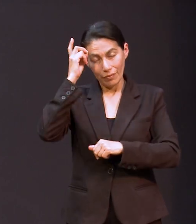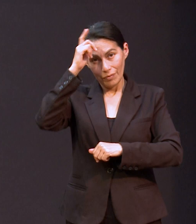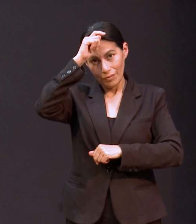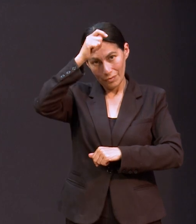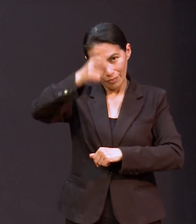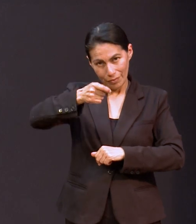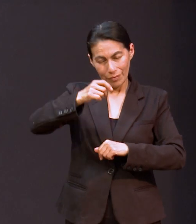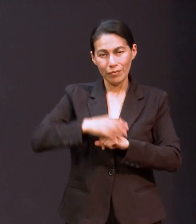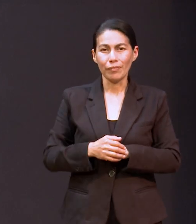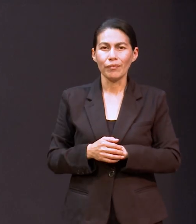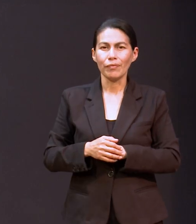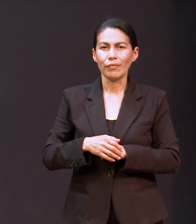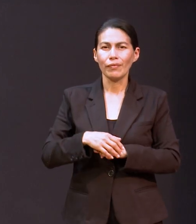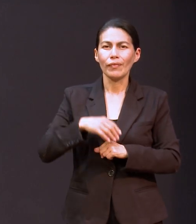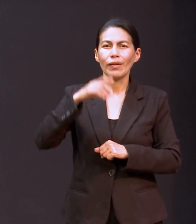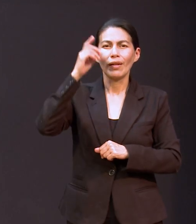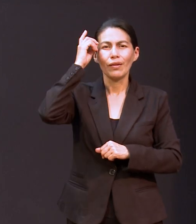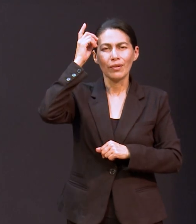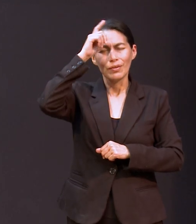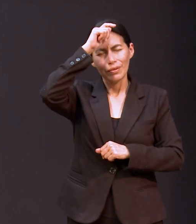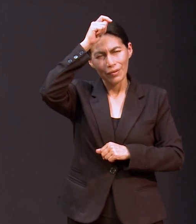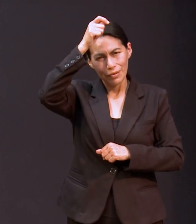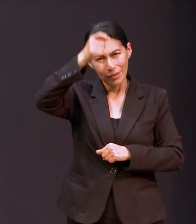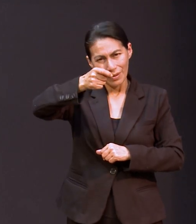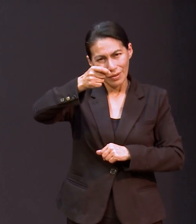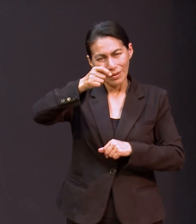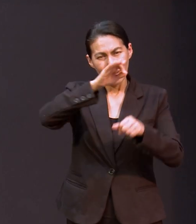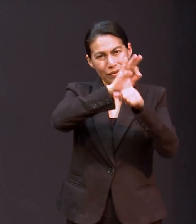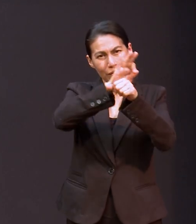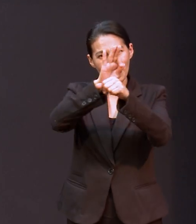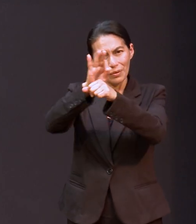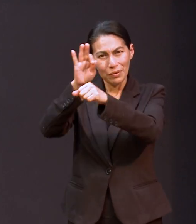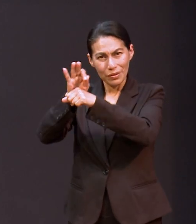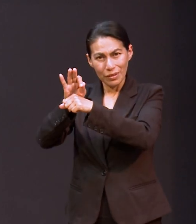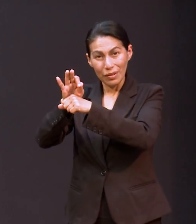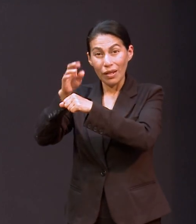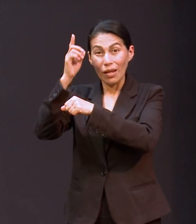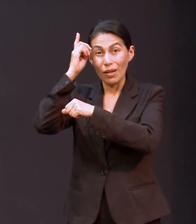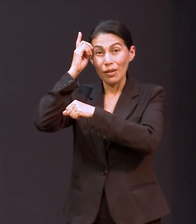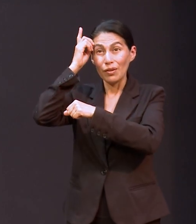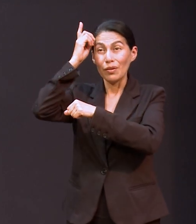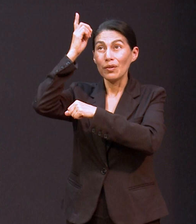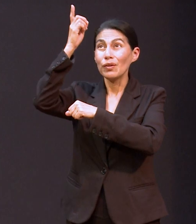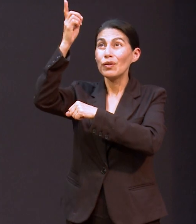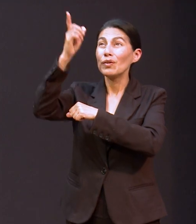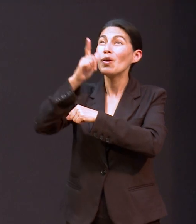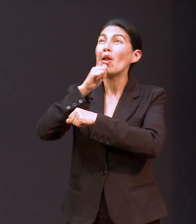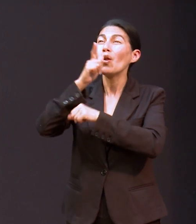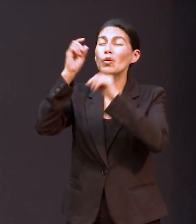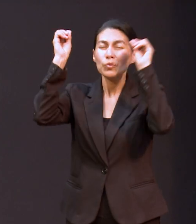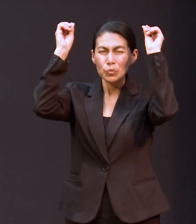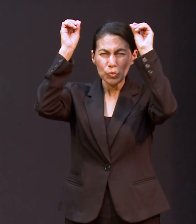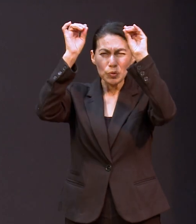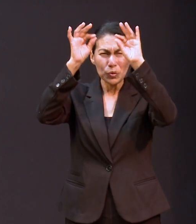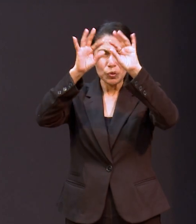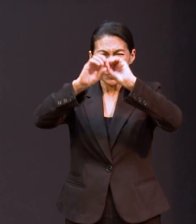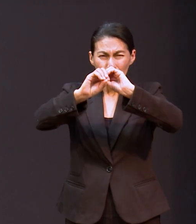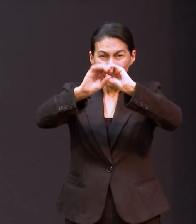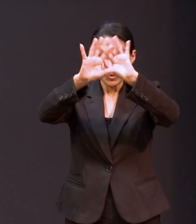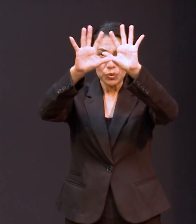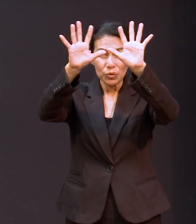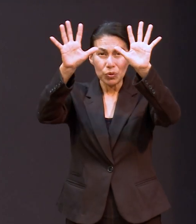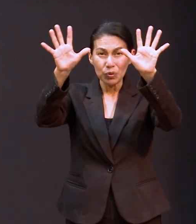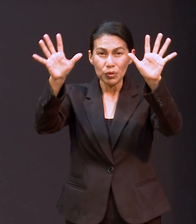solo Dios sabe darte Dios te bendiga y te guarde Dios haga resplandecer